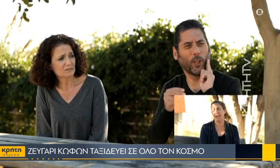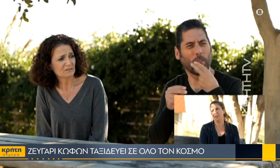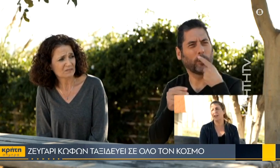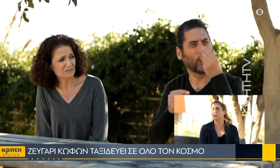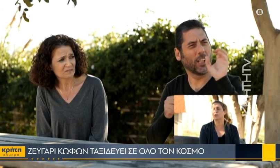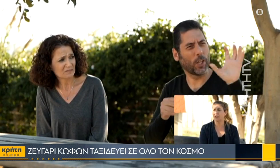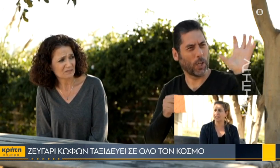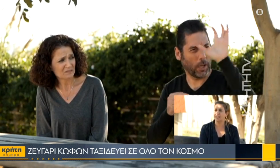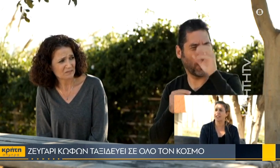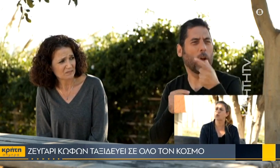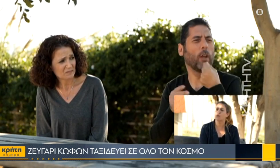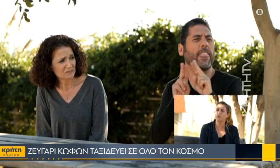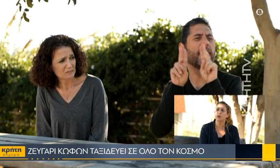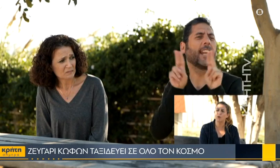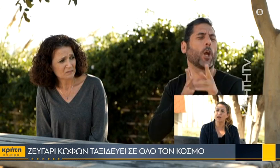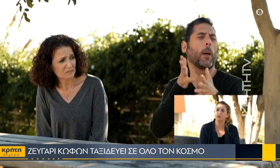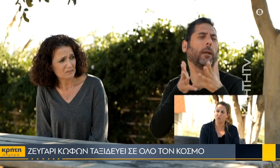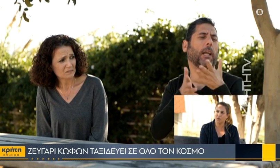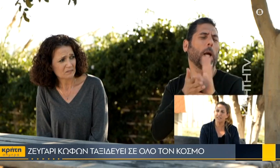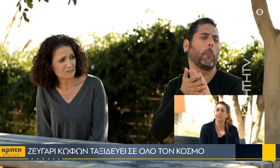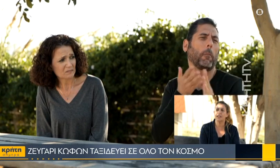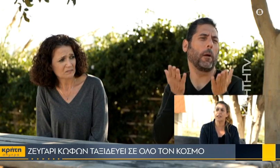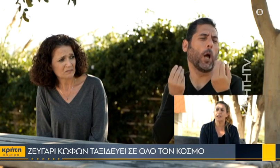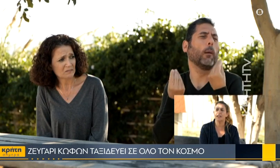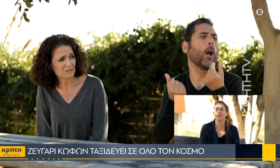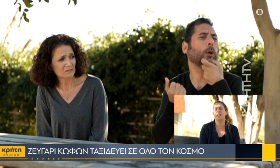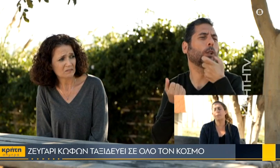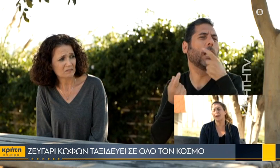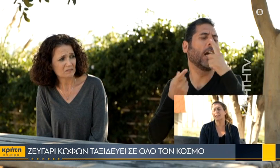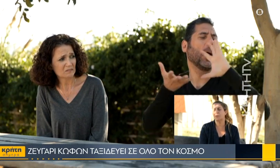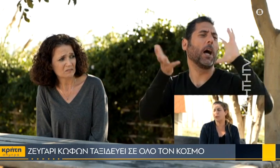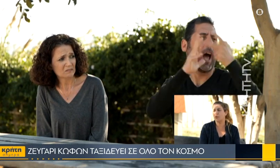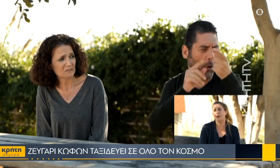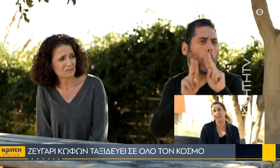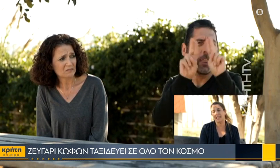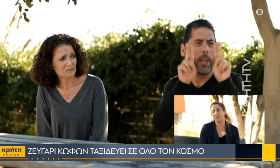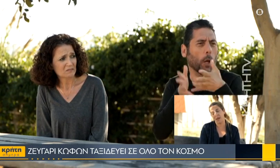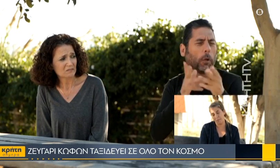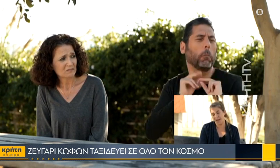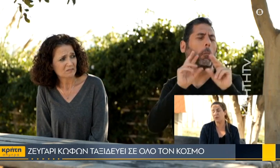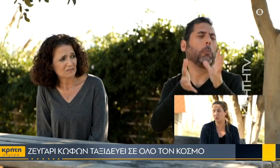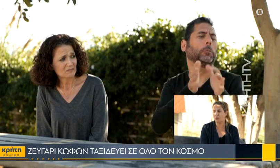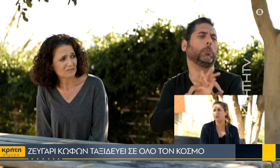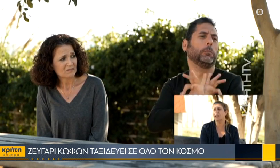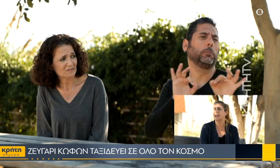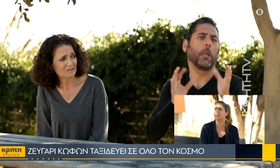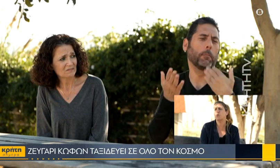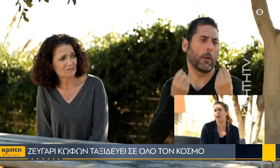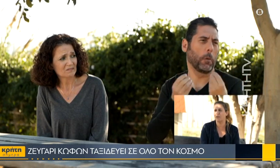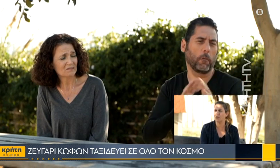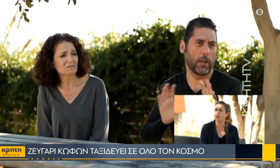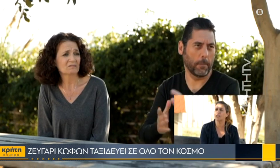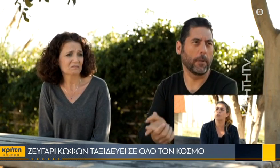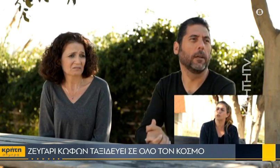Η αλήθεια είναι ότι το να συναντάς κοφούς από άλλες χώρες, για μας η επικοινωνία με άλλους κοφούς είναι κάτι